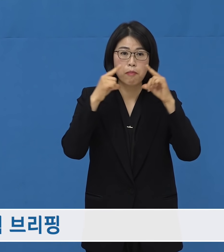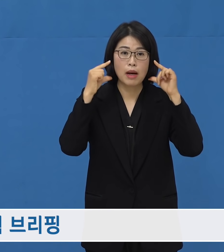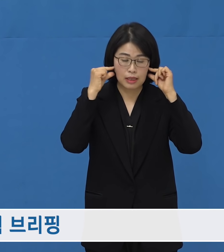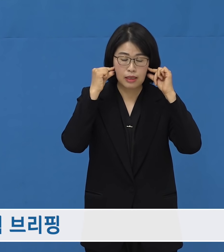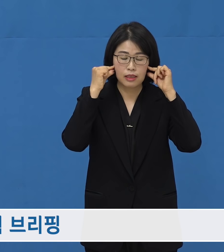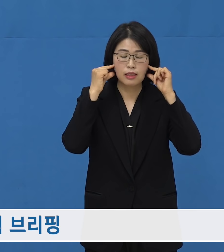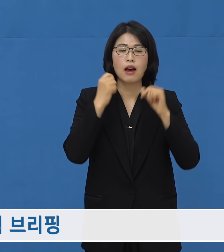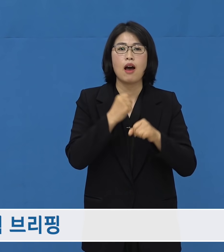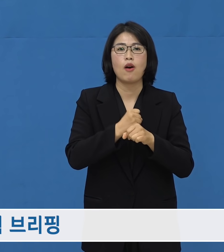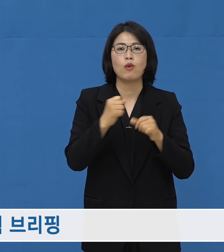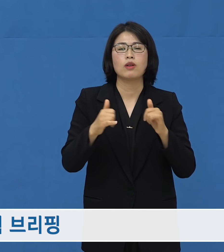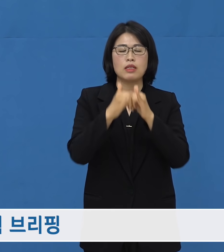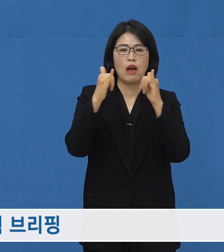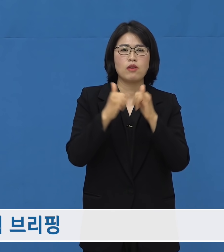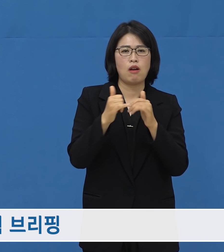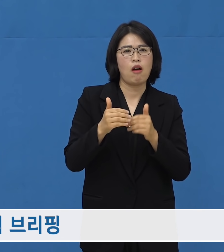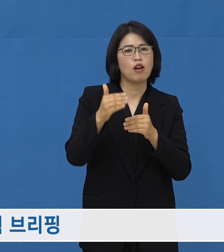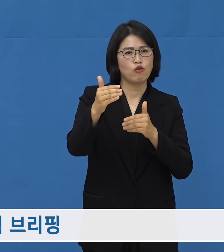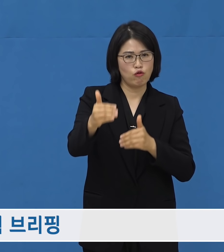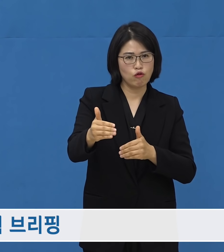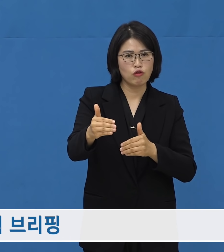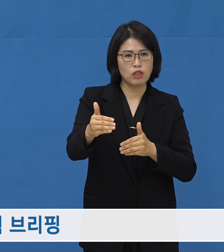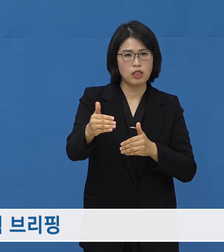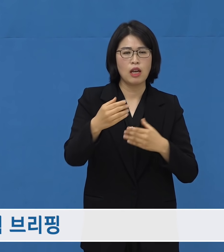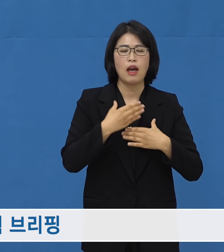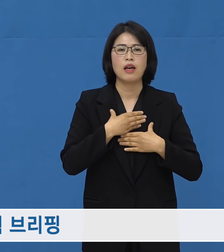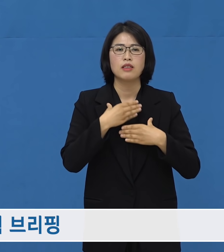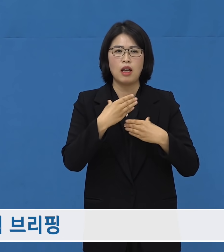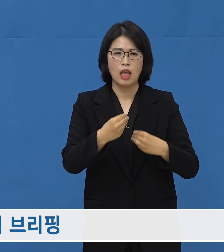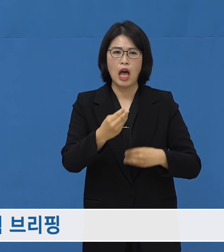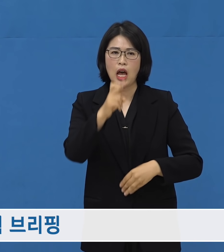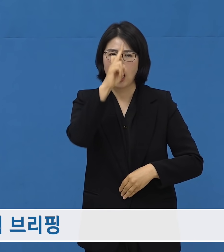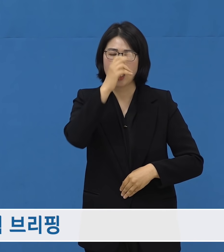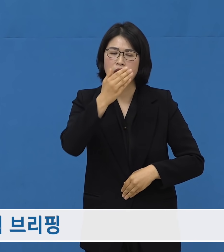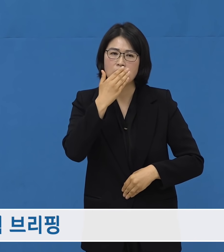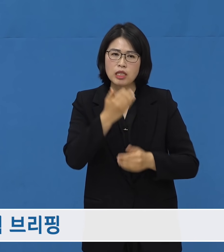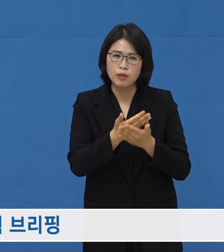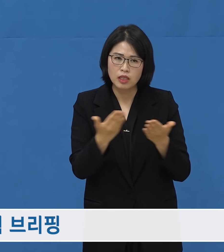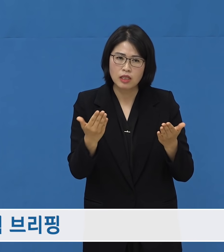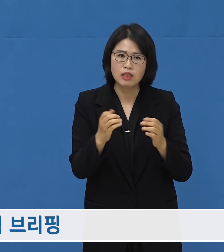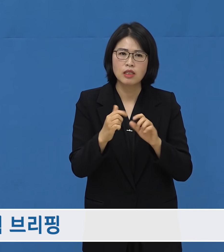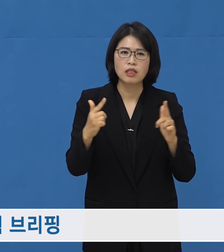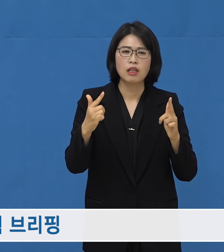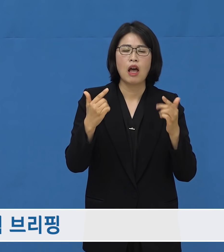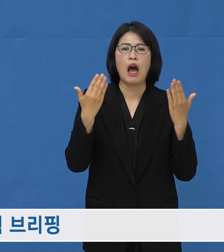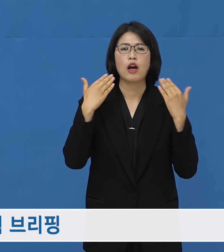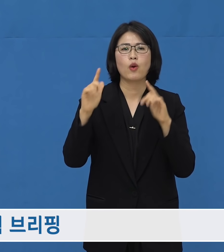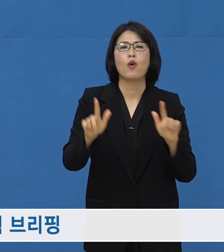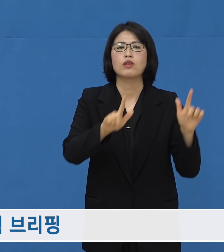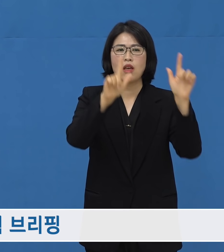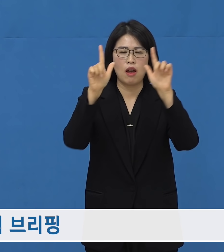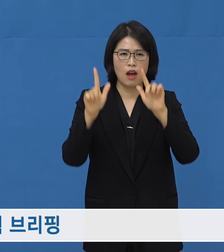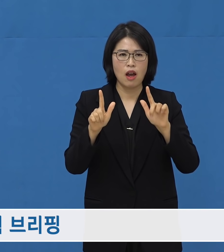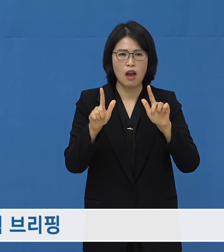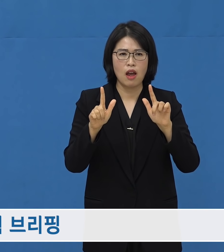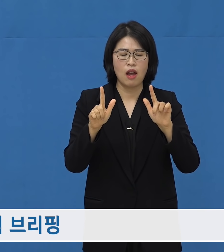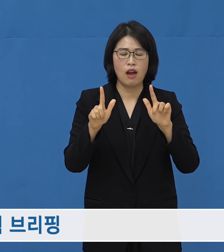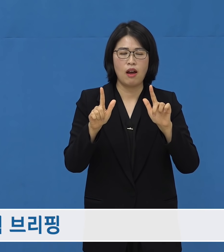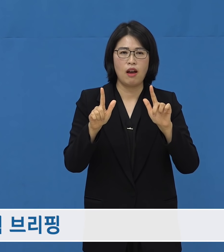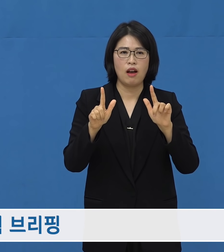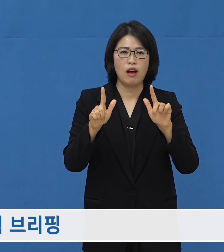착용하고 사회적 거리 두기, 안전한 급식 등 학교 생활 전반 학교